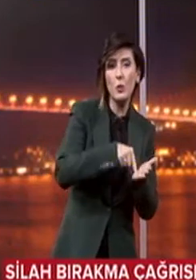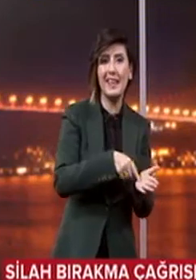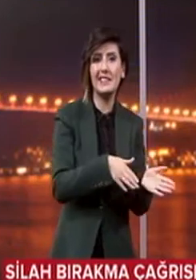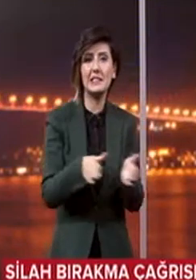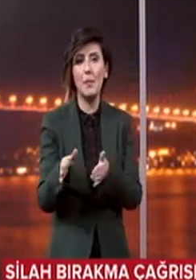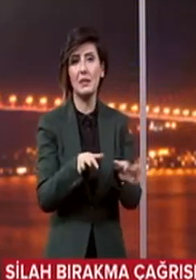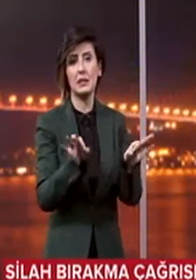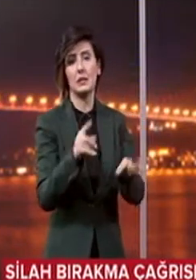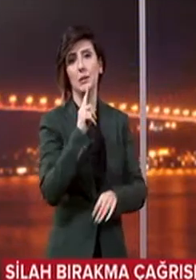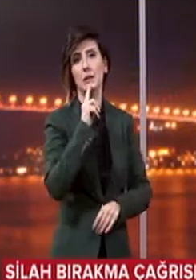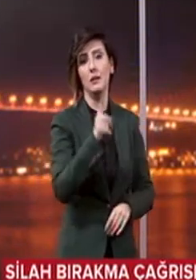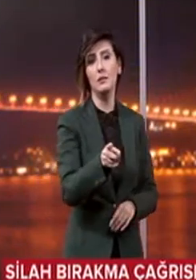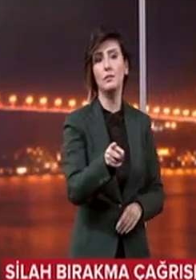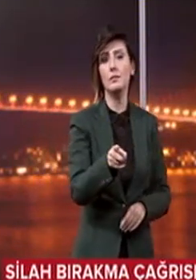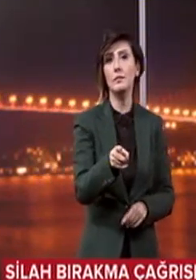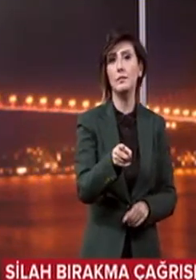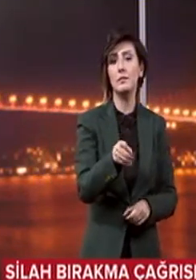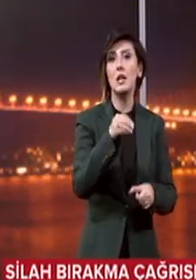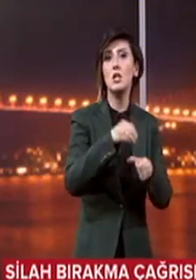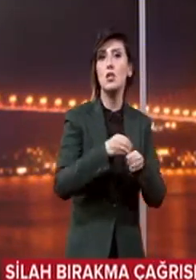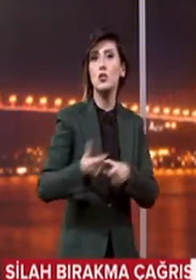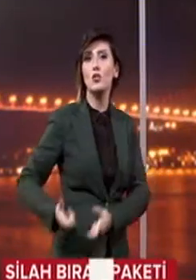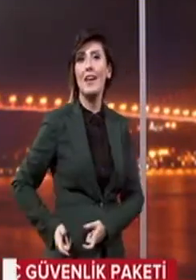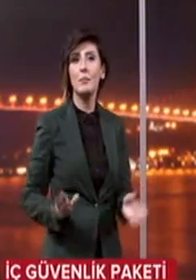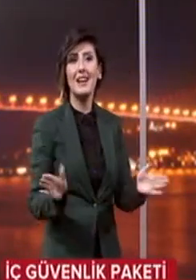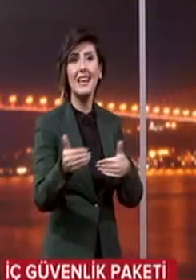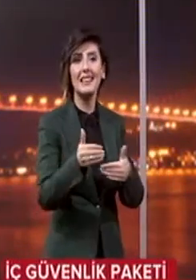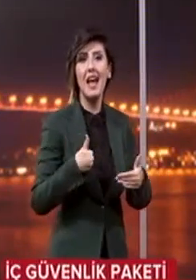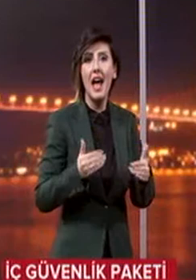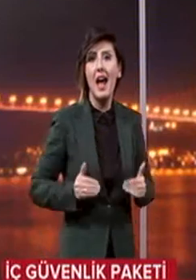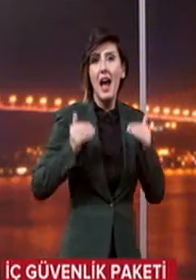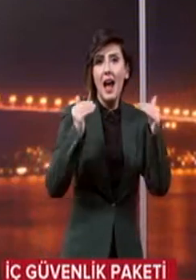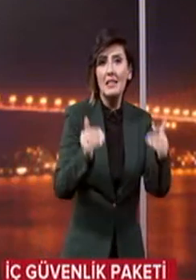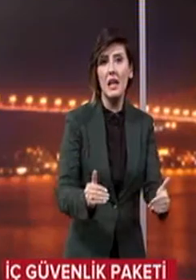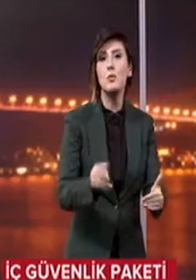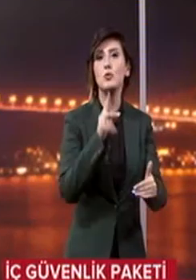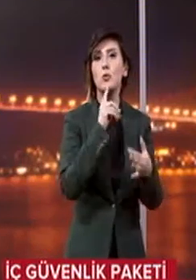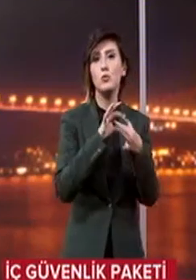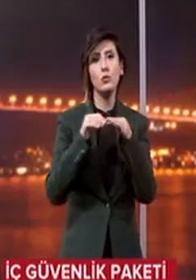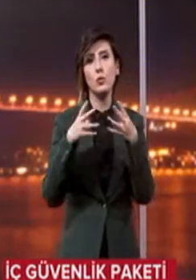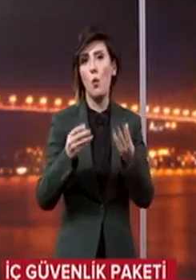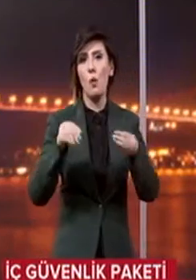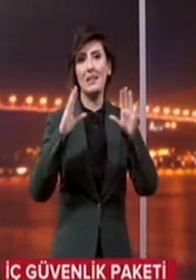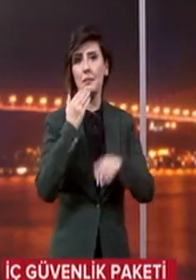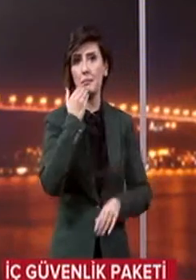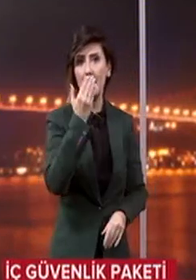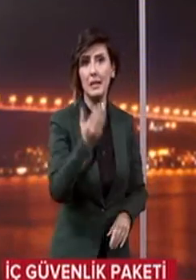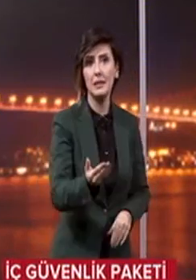gelir, dedi. İç güvenlik paketinin ertelenmesinin söz konusu olmadığını da belirten Davutoğlu, makul